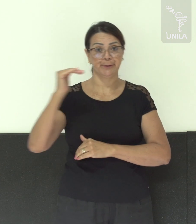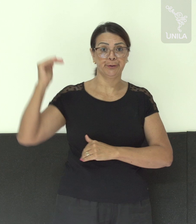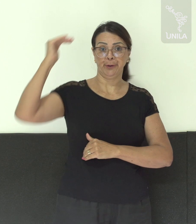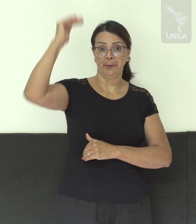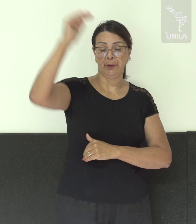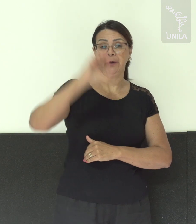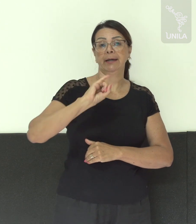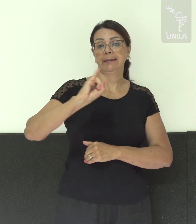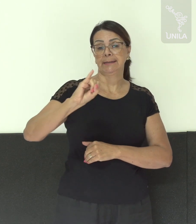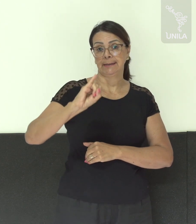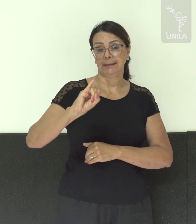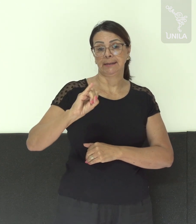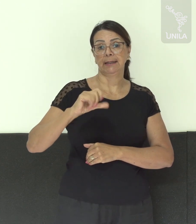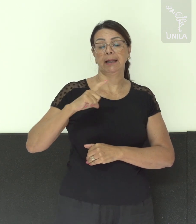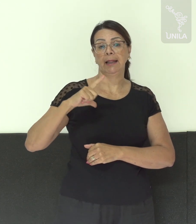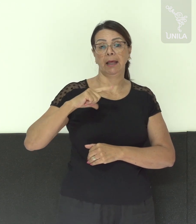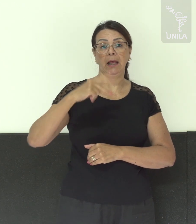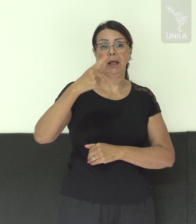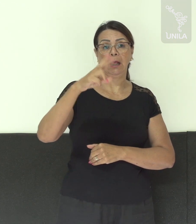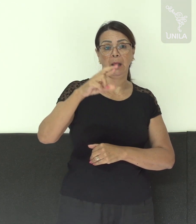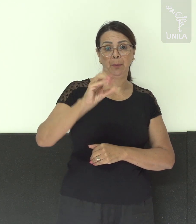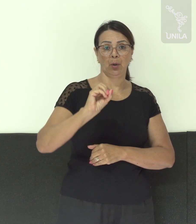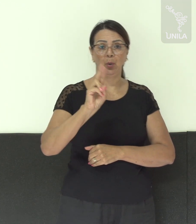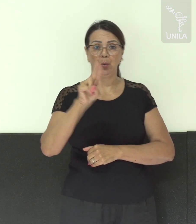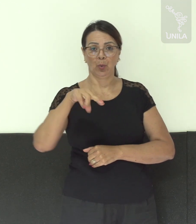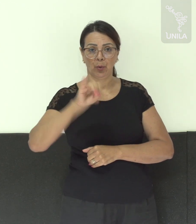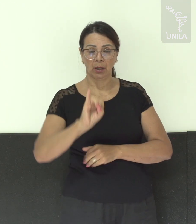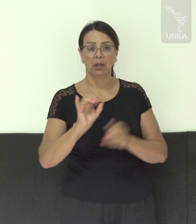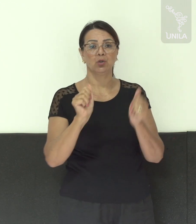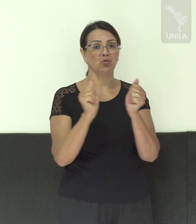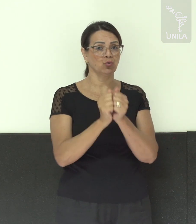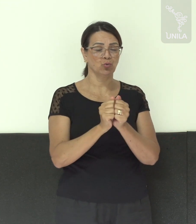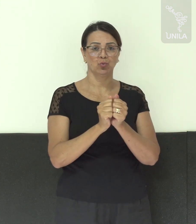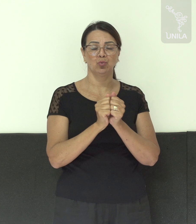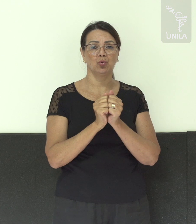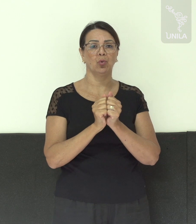seja beneficiário de ProUni junto às instituições